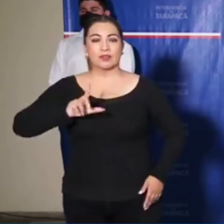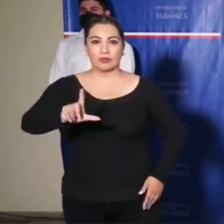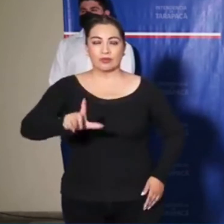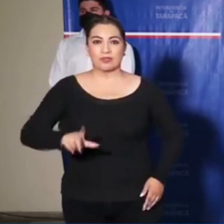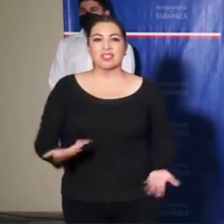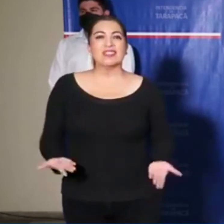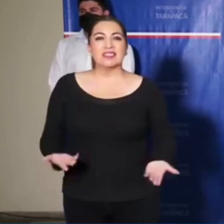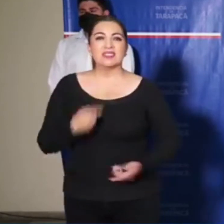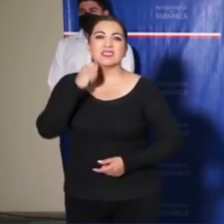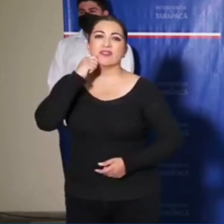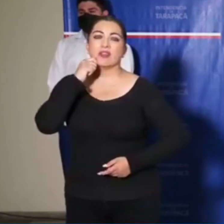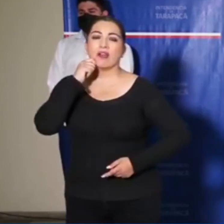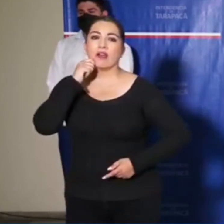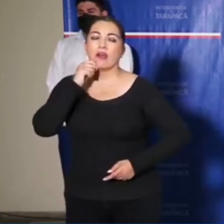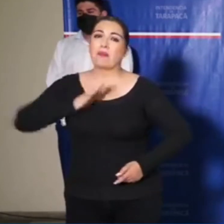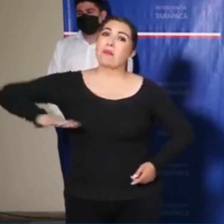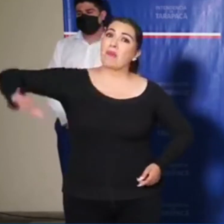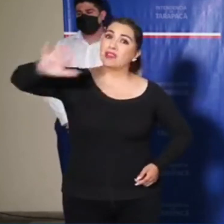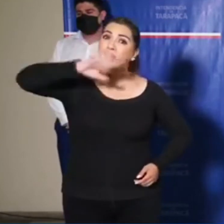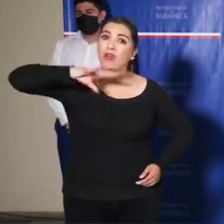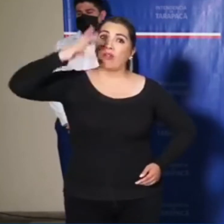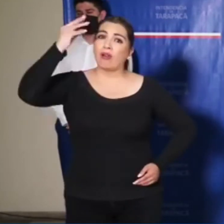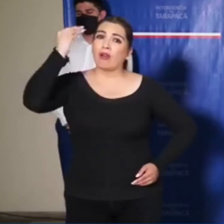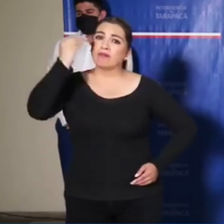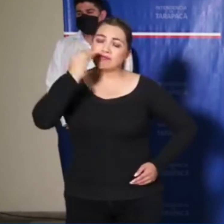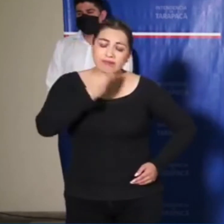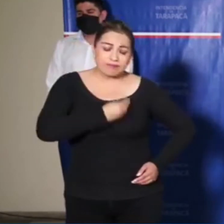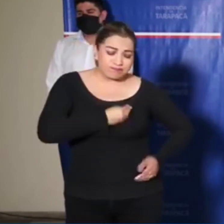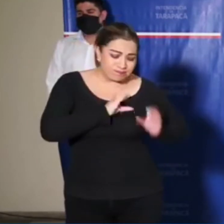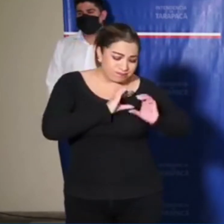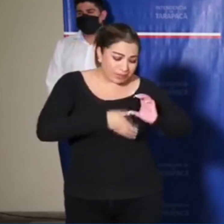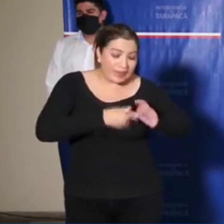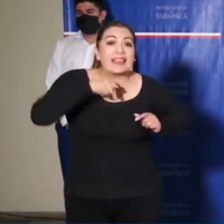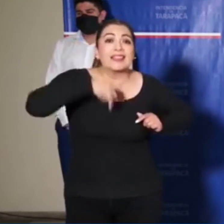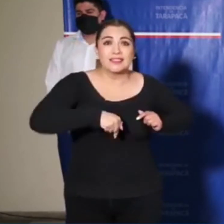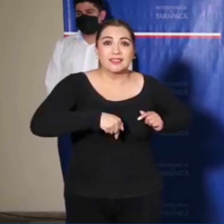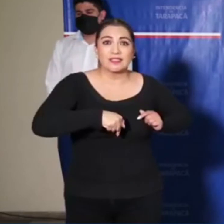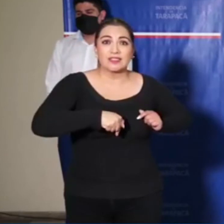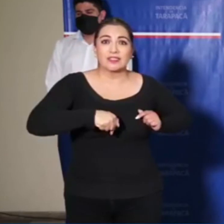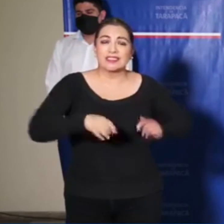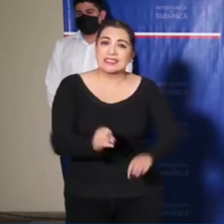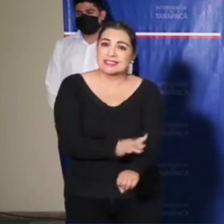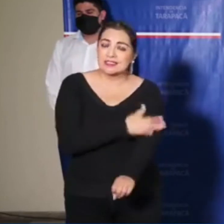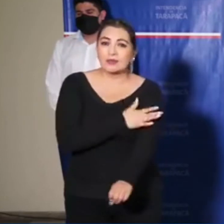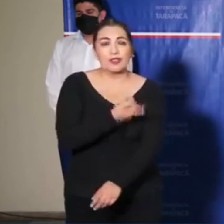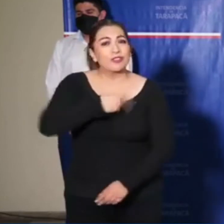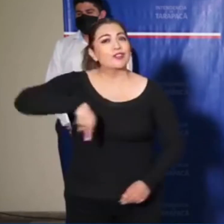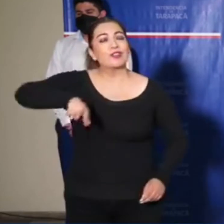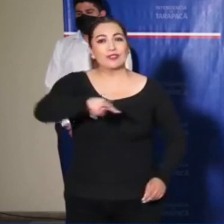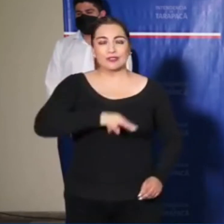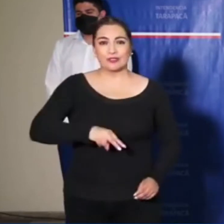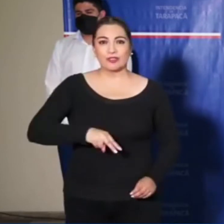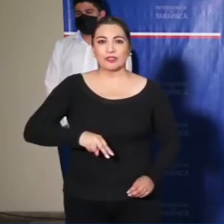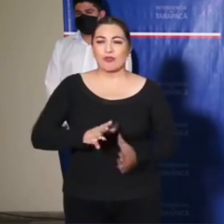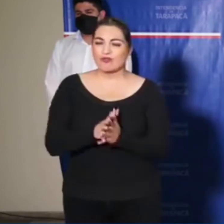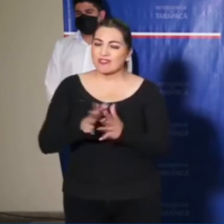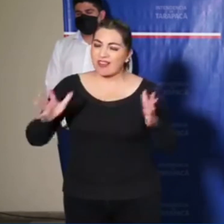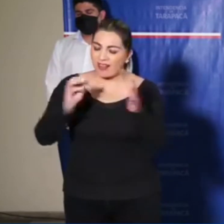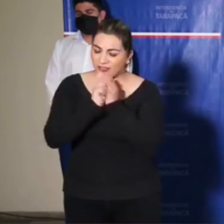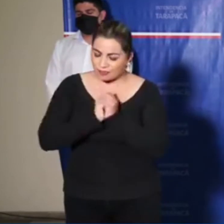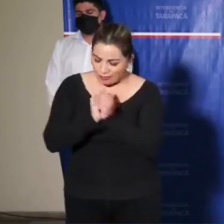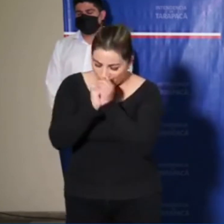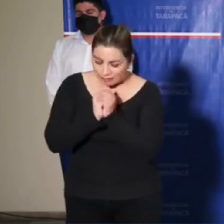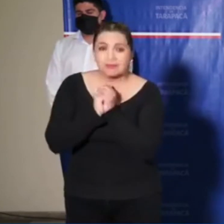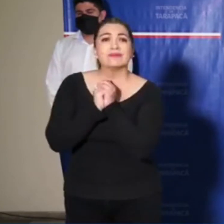es causa de pena para todos, pero que sea este sentimiento el que ofrezcamos como una gran oración de